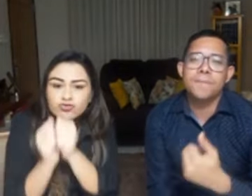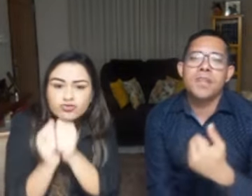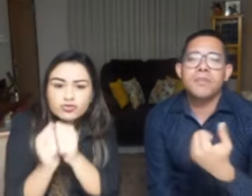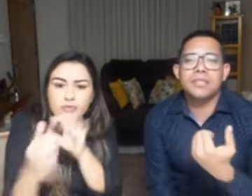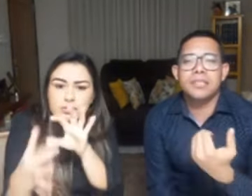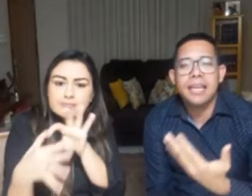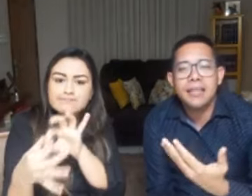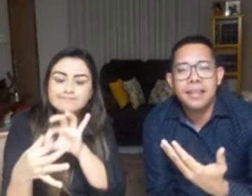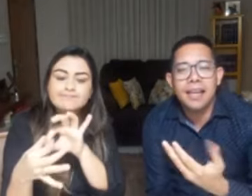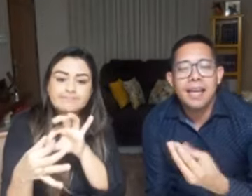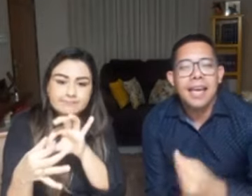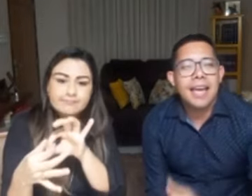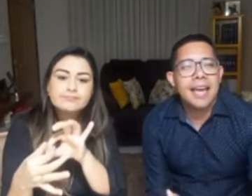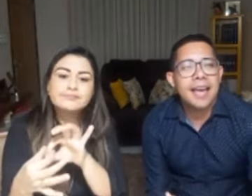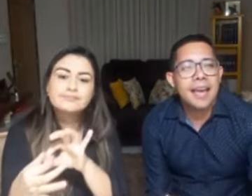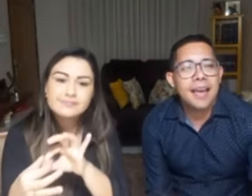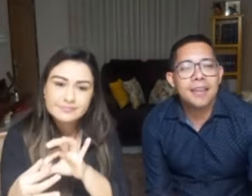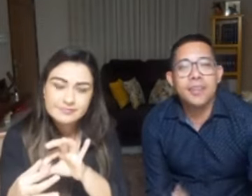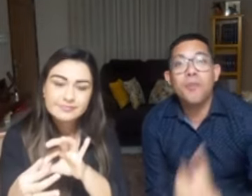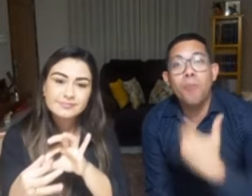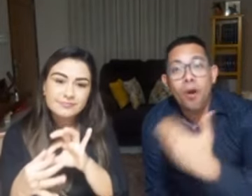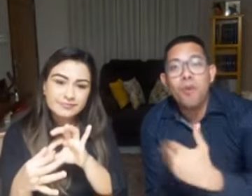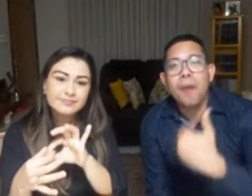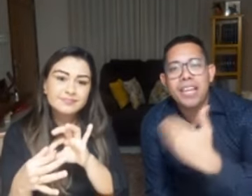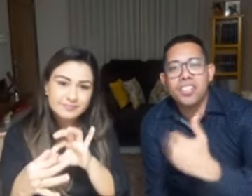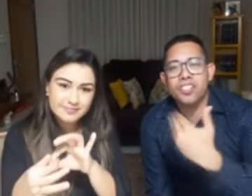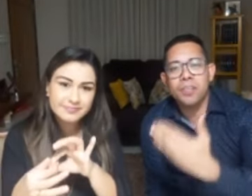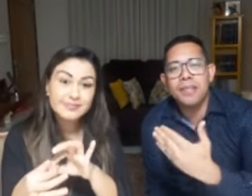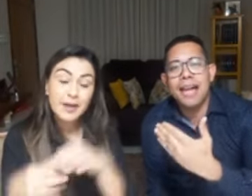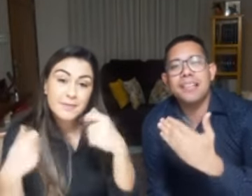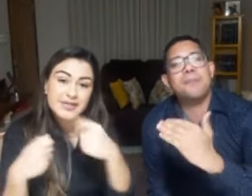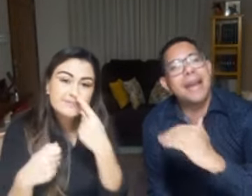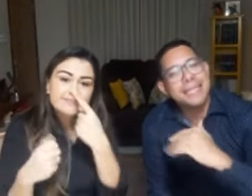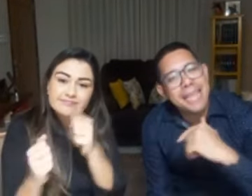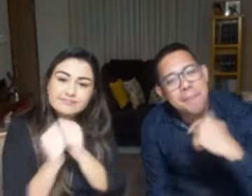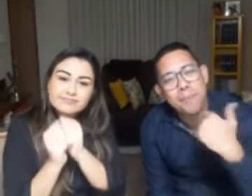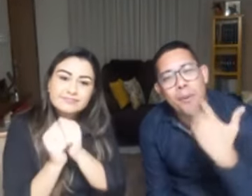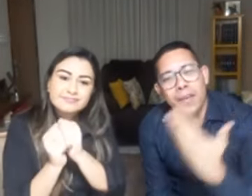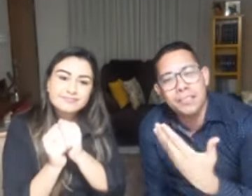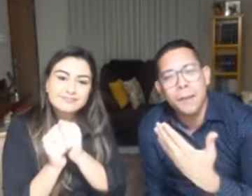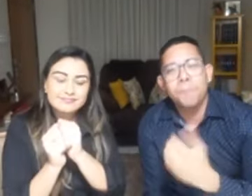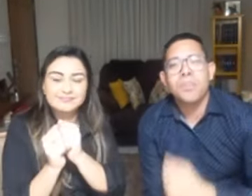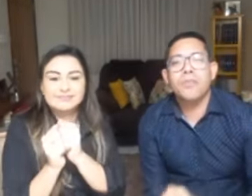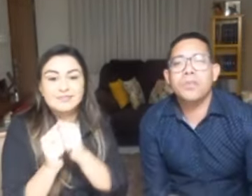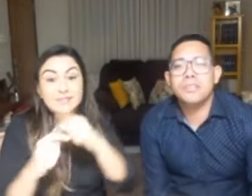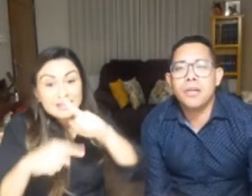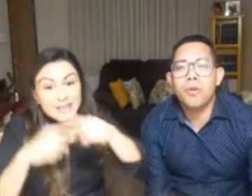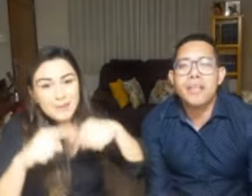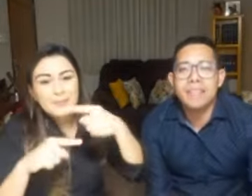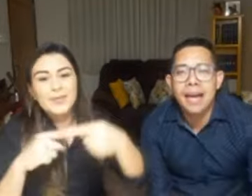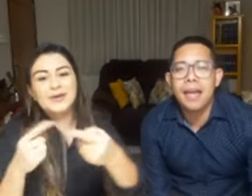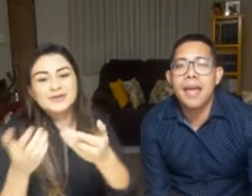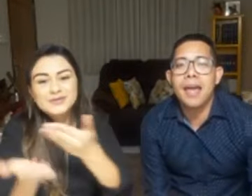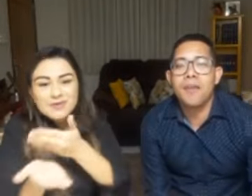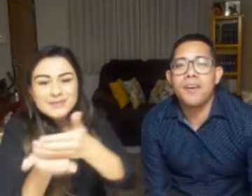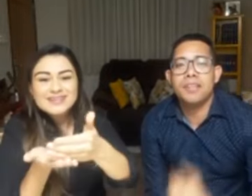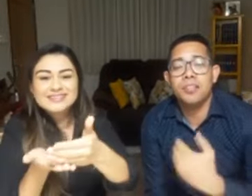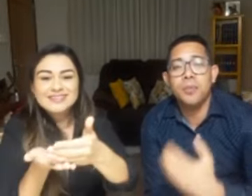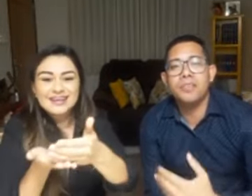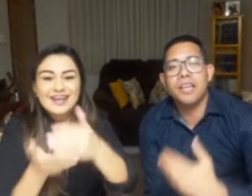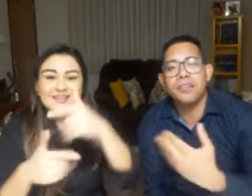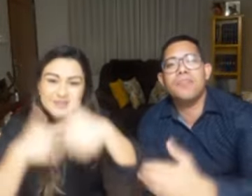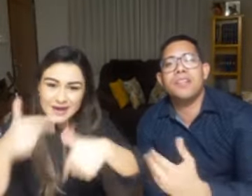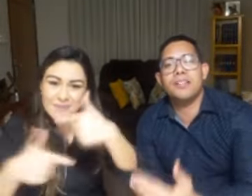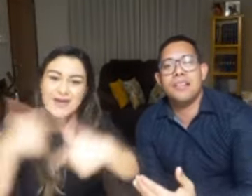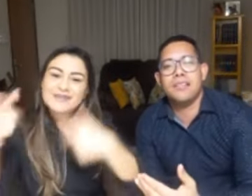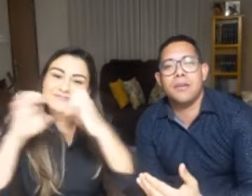afetividade, você tem que ter um pouco mais de intimidade para depois você começar a fazer esse